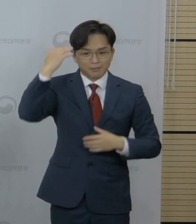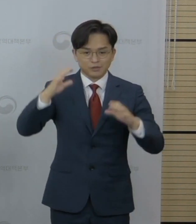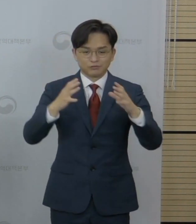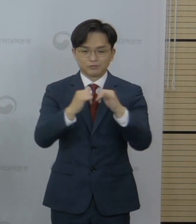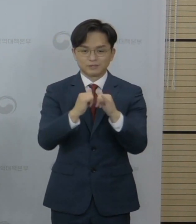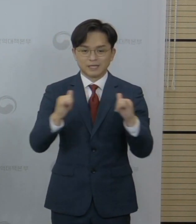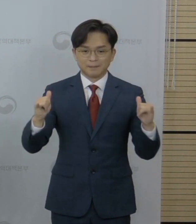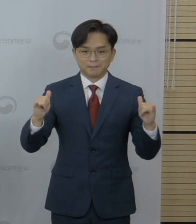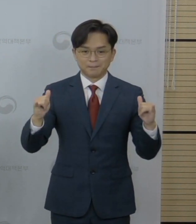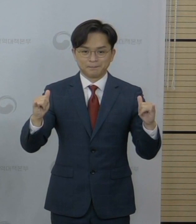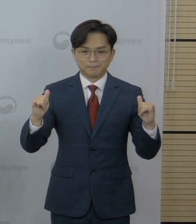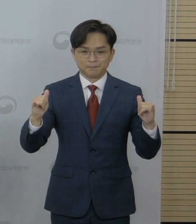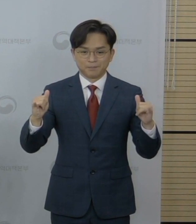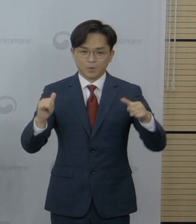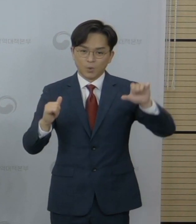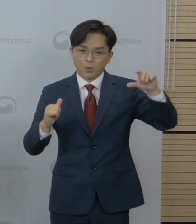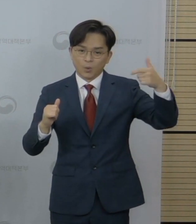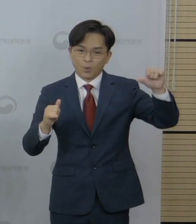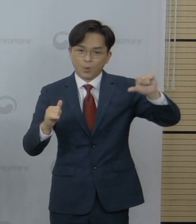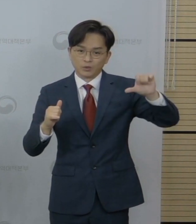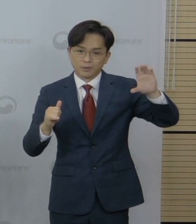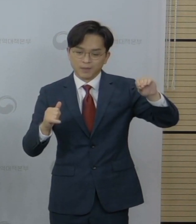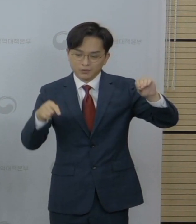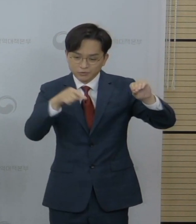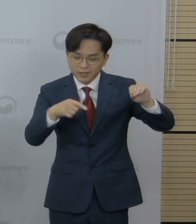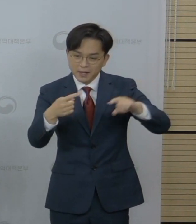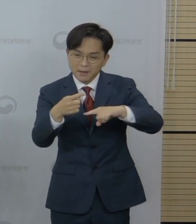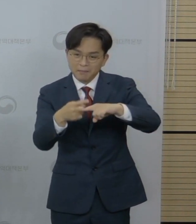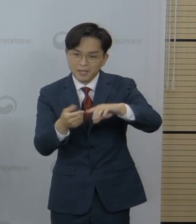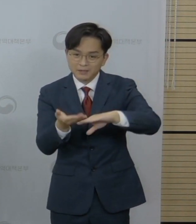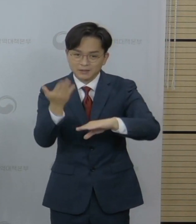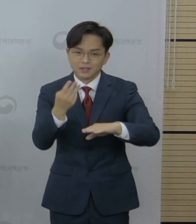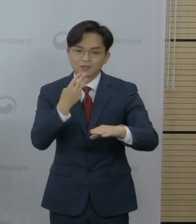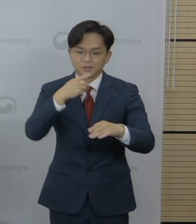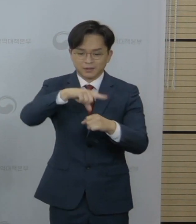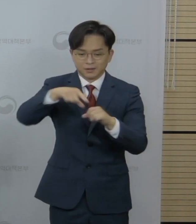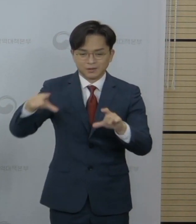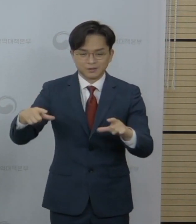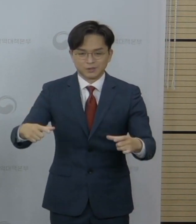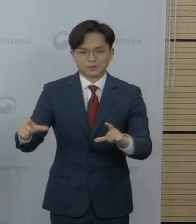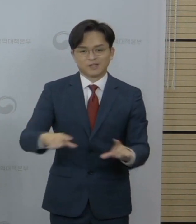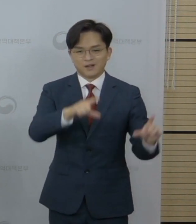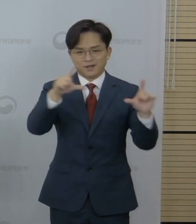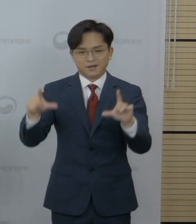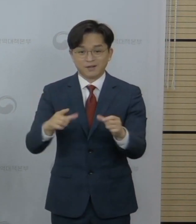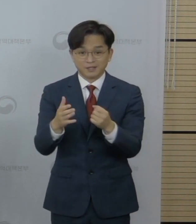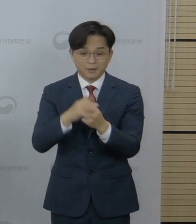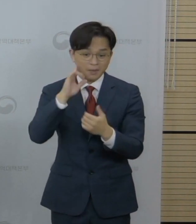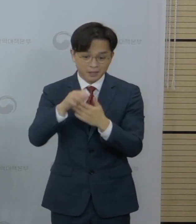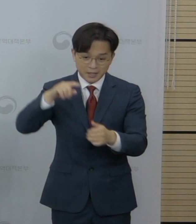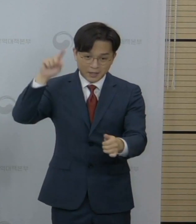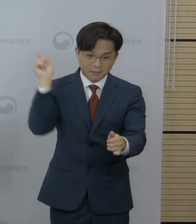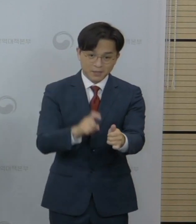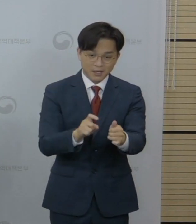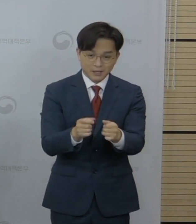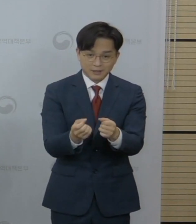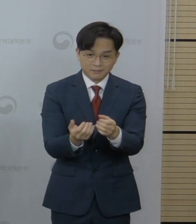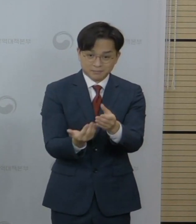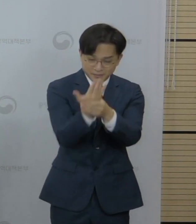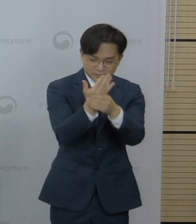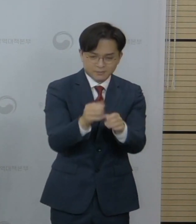절반이 밀집해서 생활하는 지역이기 때문에 실제로 집단 유행 위험이 작지 않은 상황입니다.